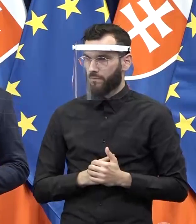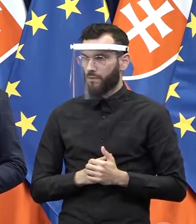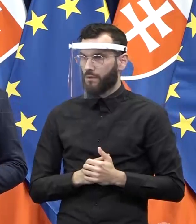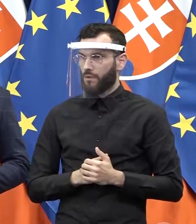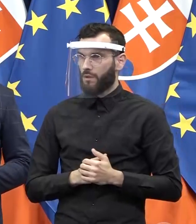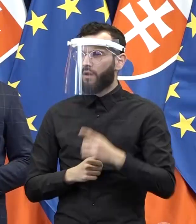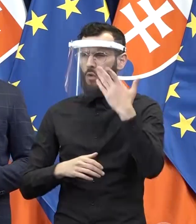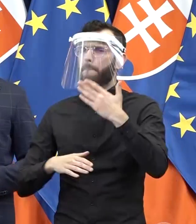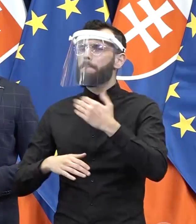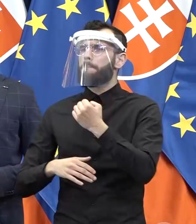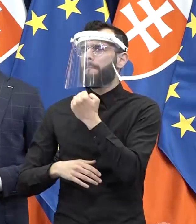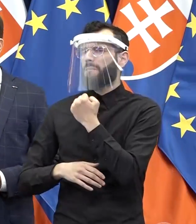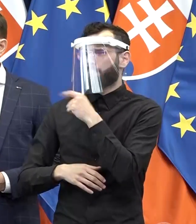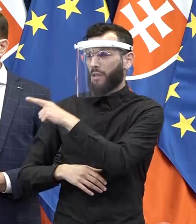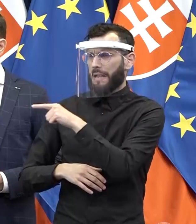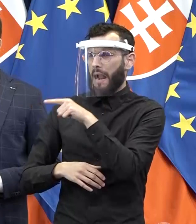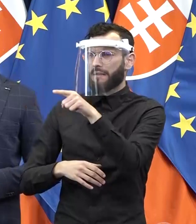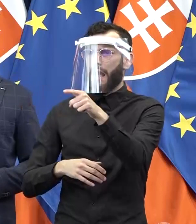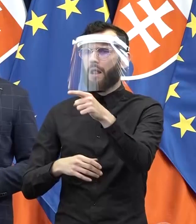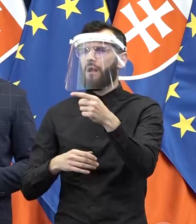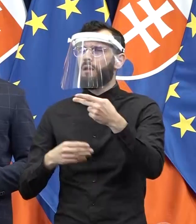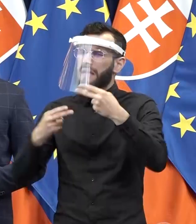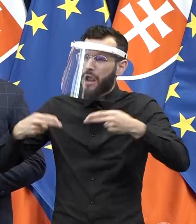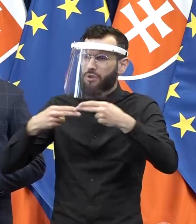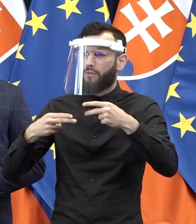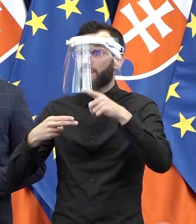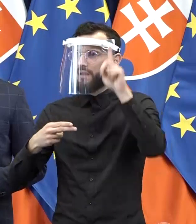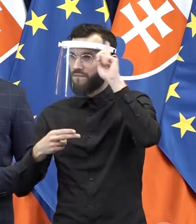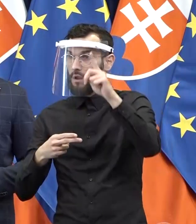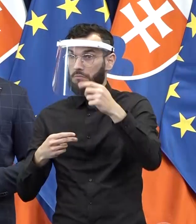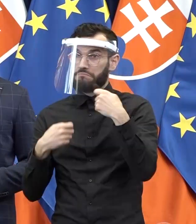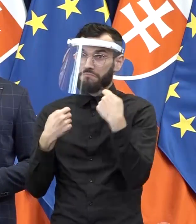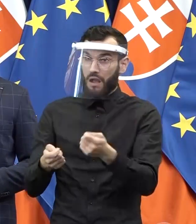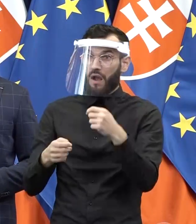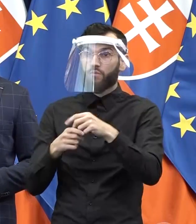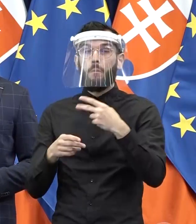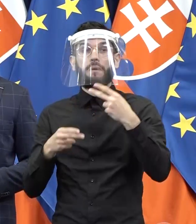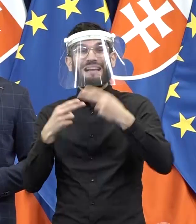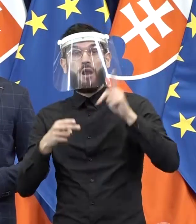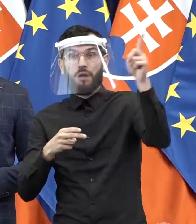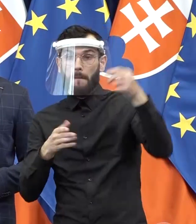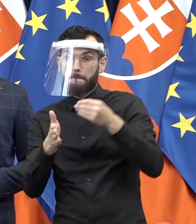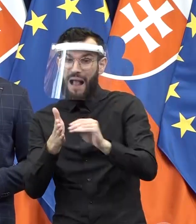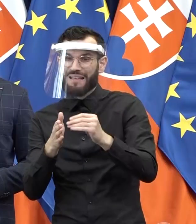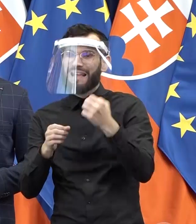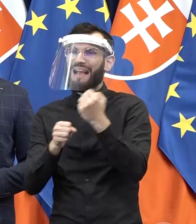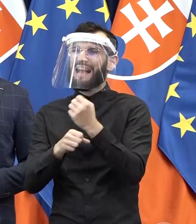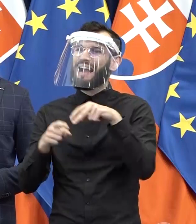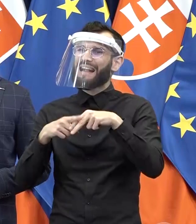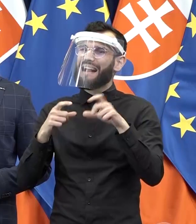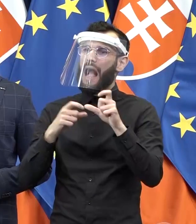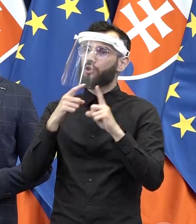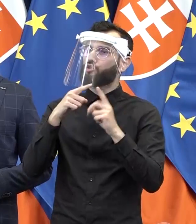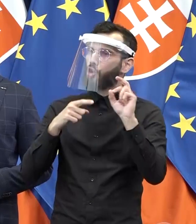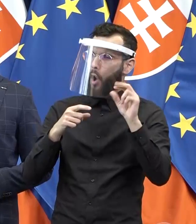Podnikatelia v gastrobiznise, oni v podstate požadujú to, aby sa gastračmi dalo platiť len v reštauráciách, kantínach, bufetoch a nie